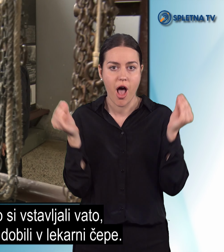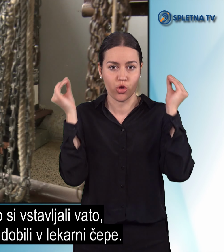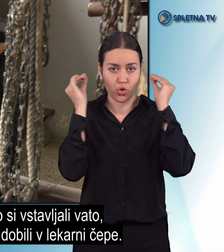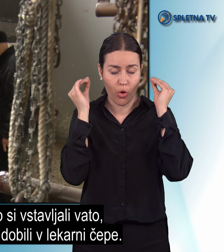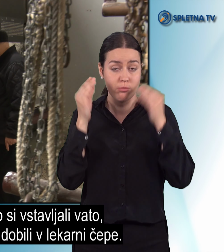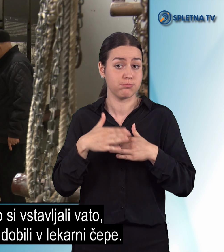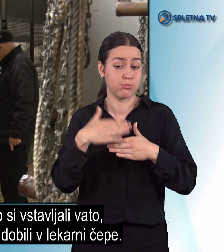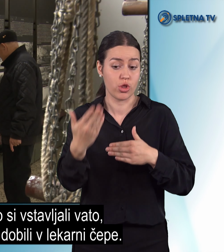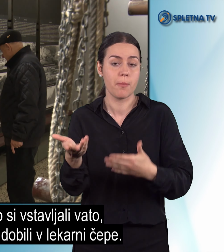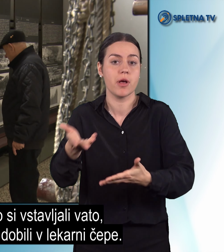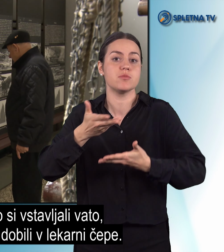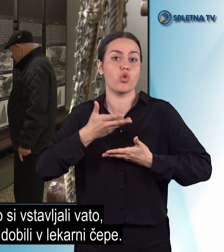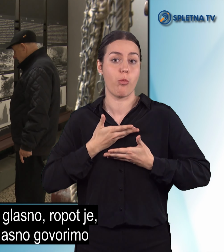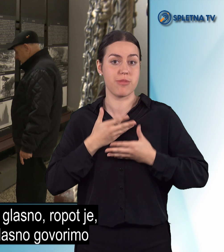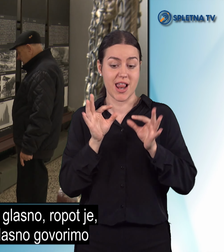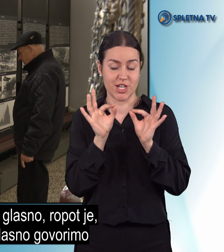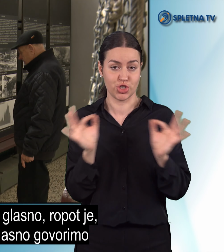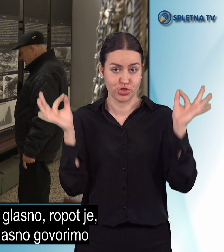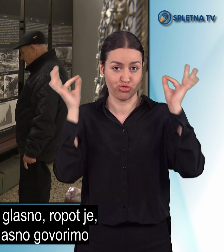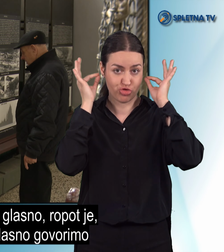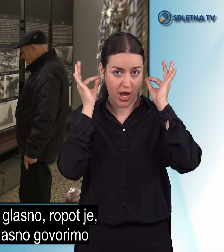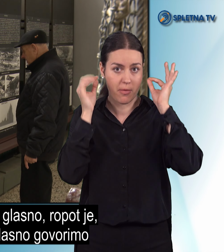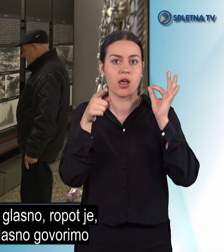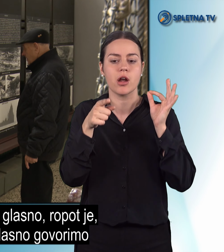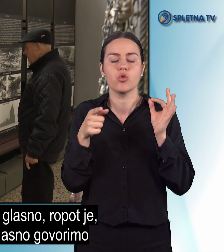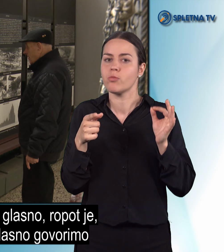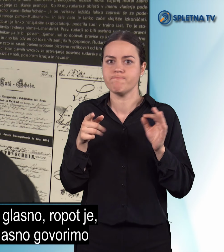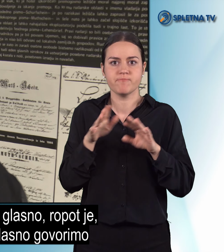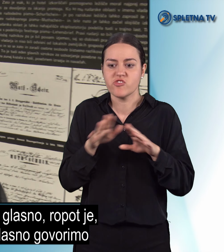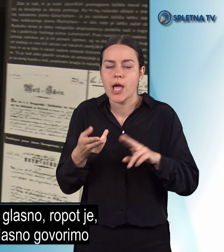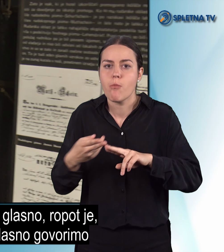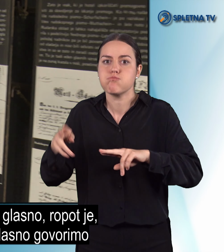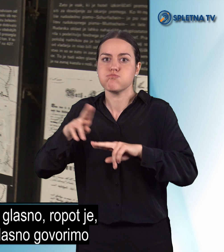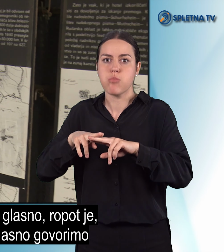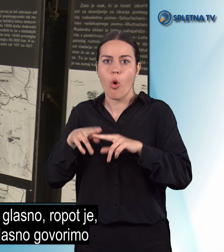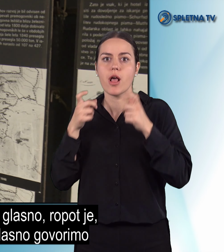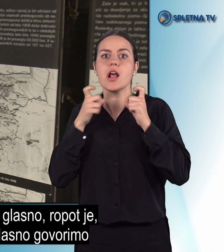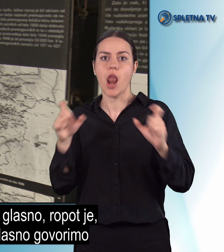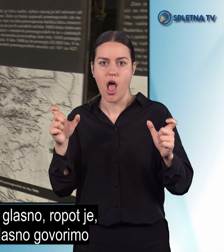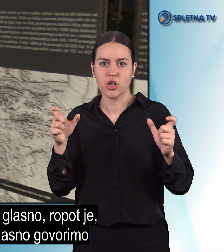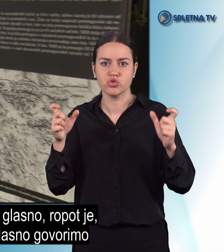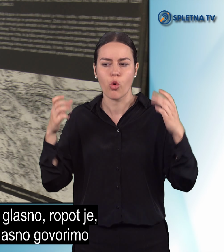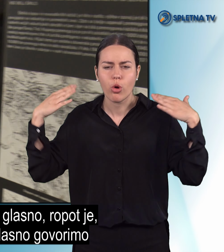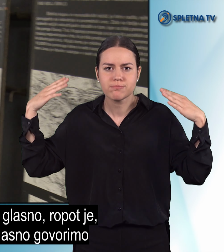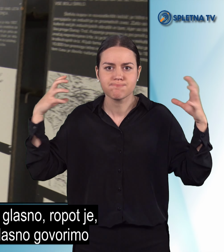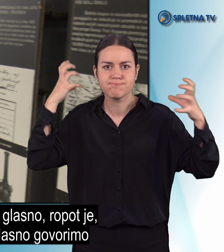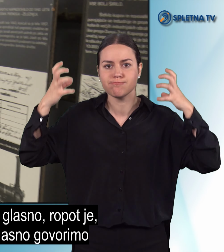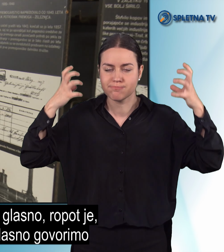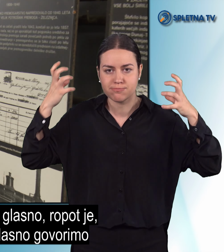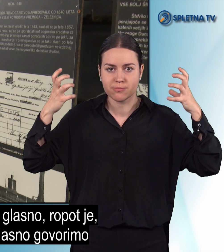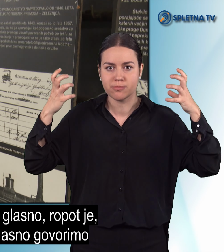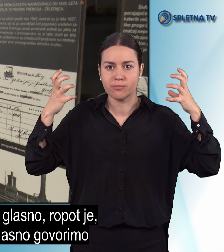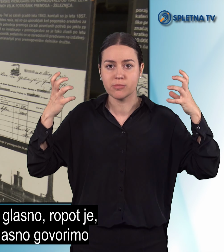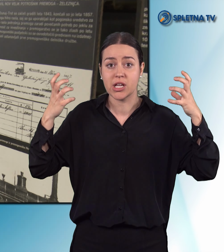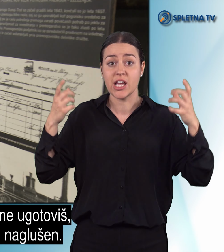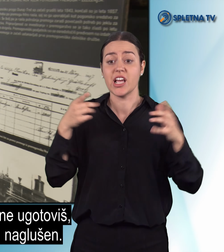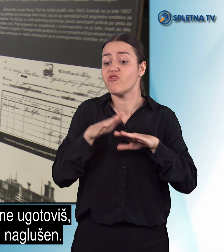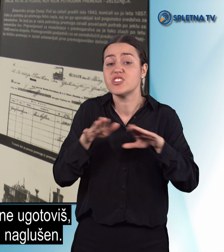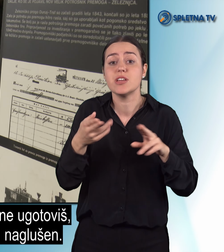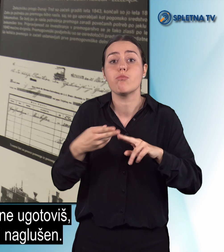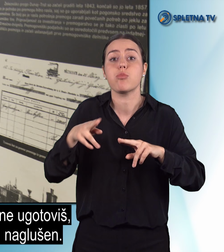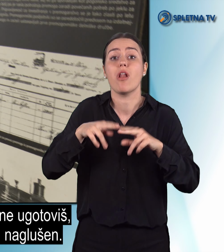se dobili v lekarni čepi, ker je to vse bolj glasno, bolj ropot je vsi bolj